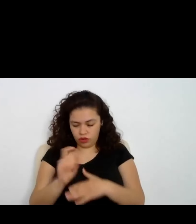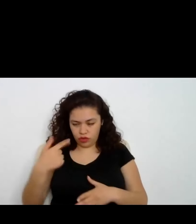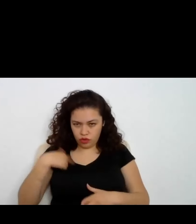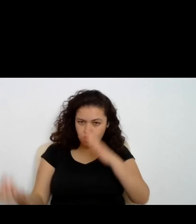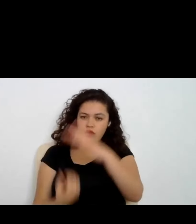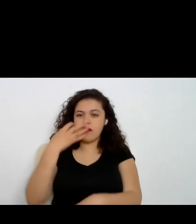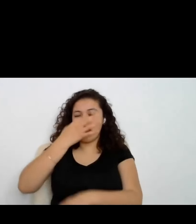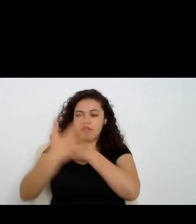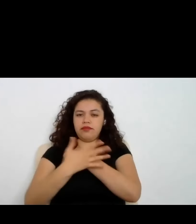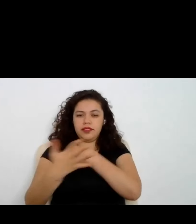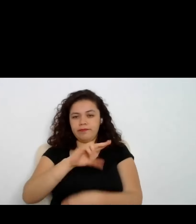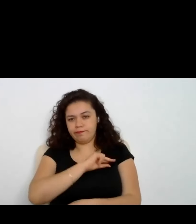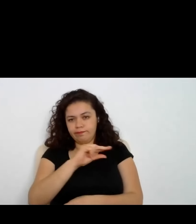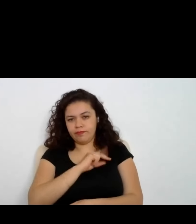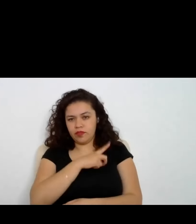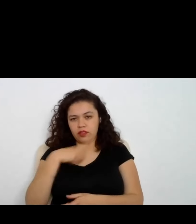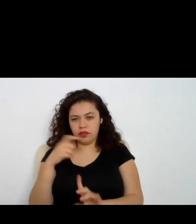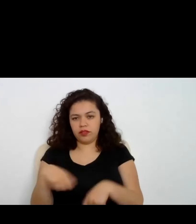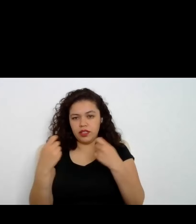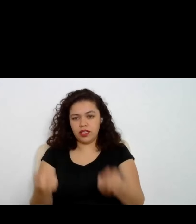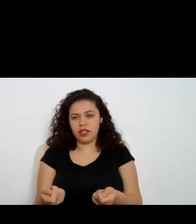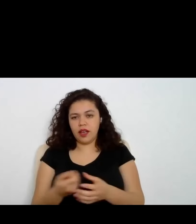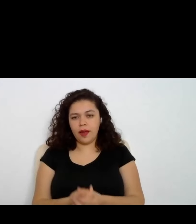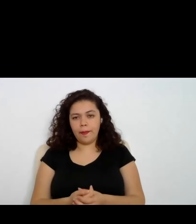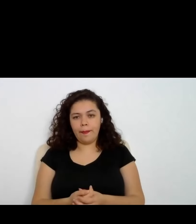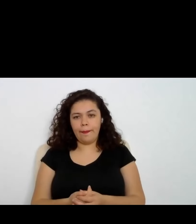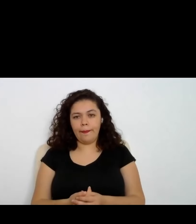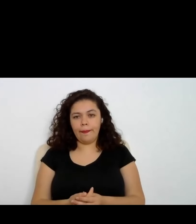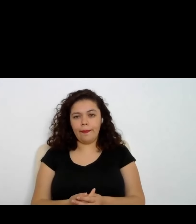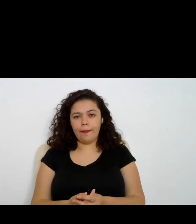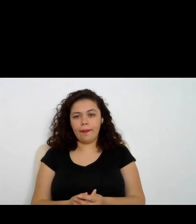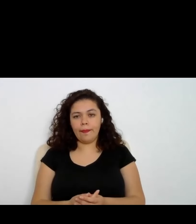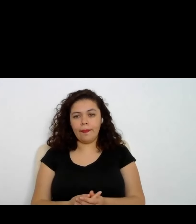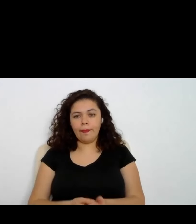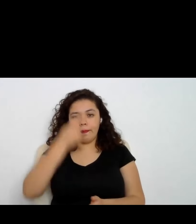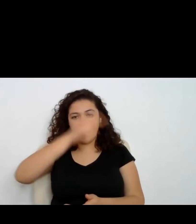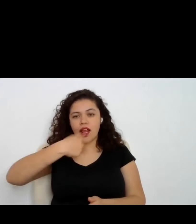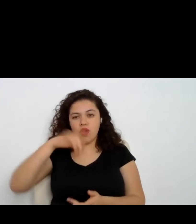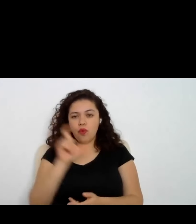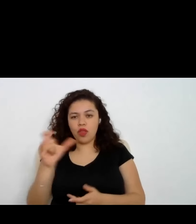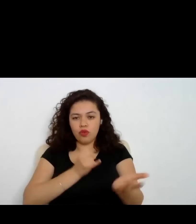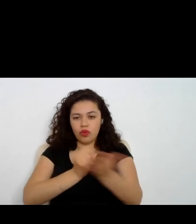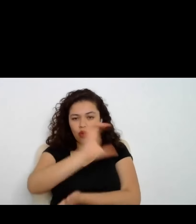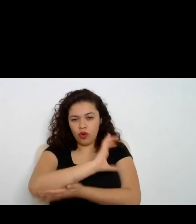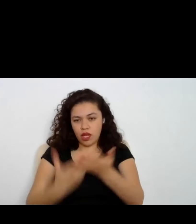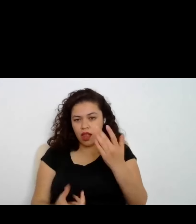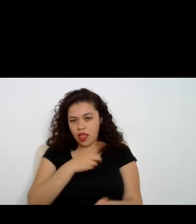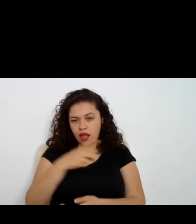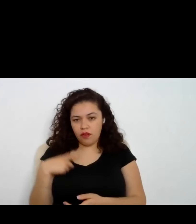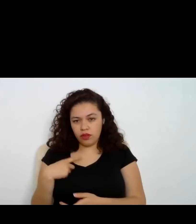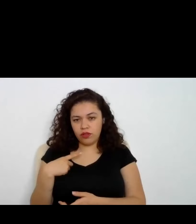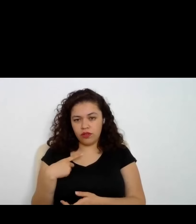de privacidad a ese candidato en el momento en que yo decida contratarlo, ¿no? Entonces, ahí hay que